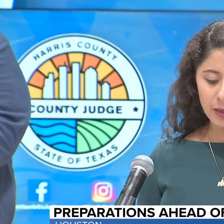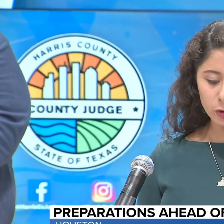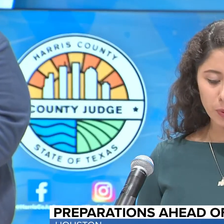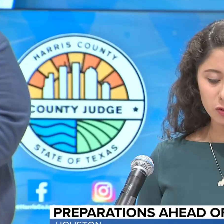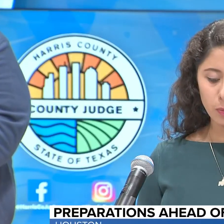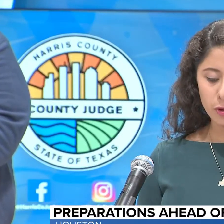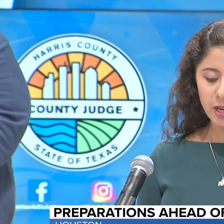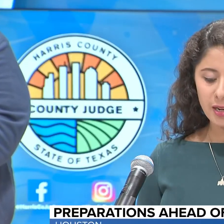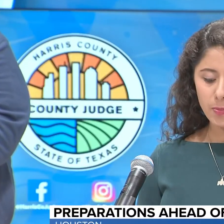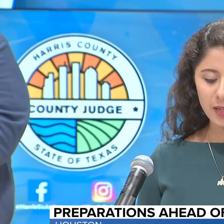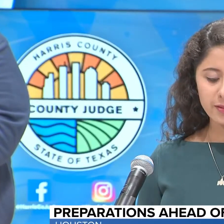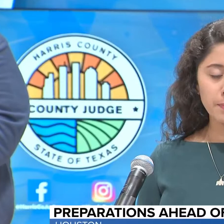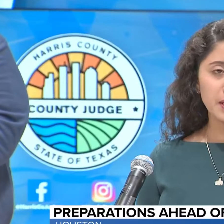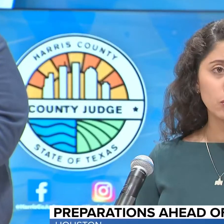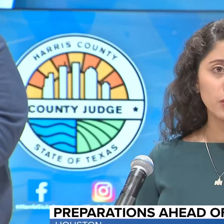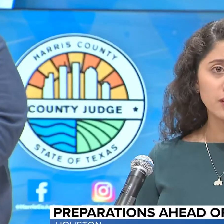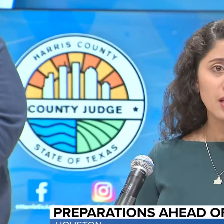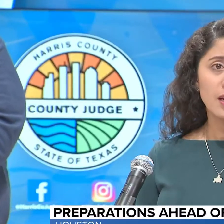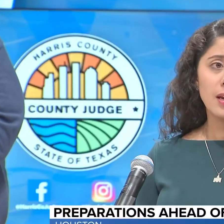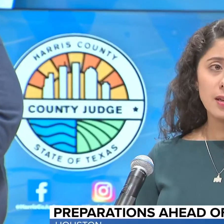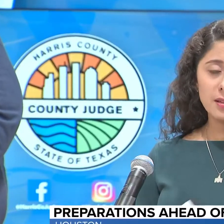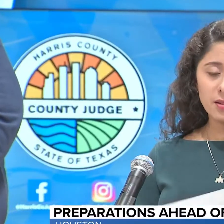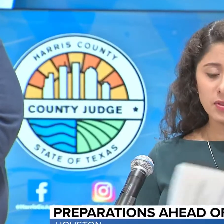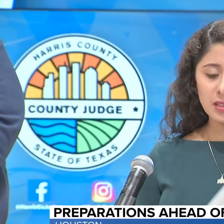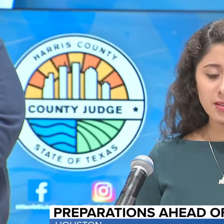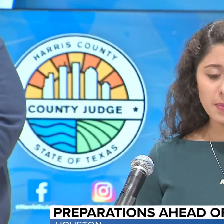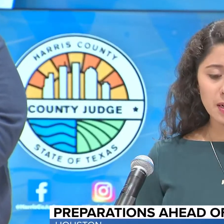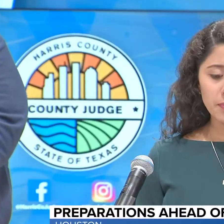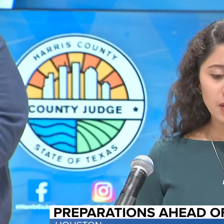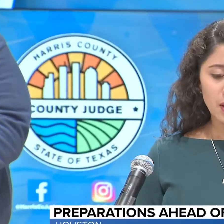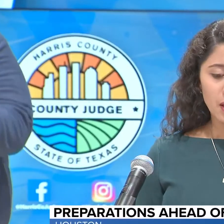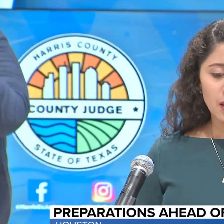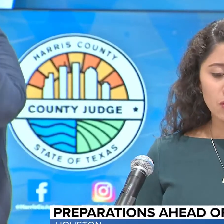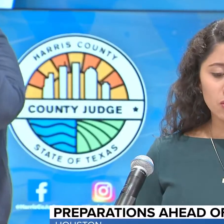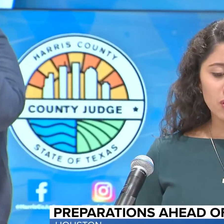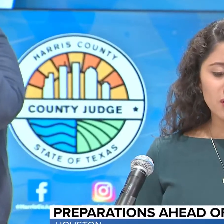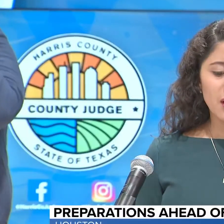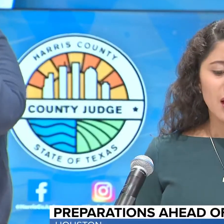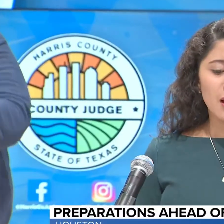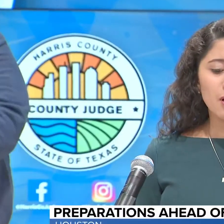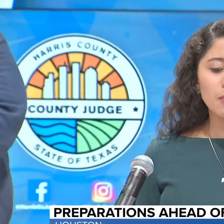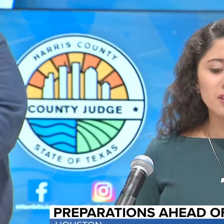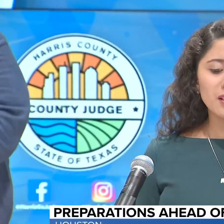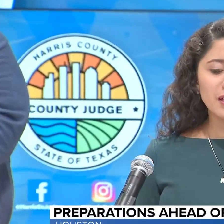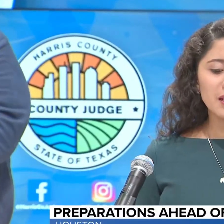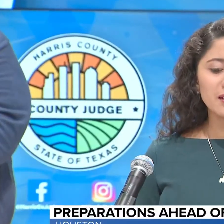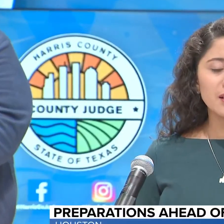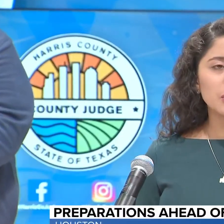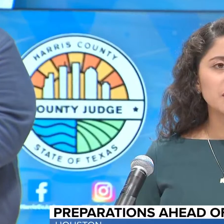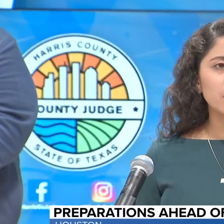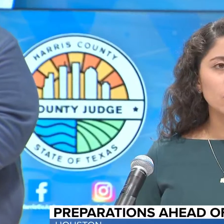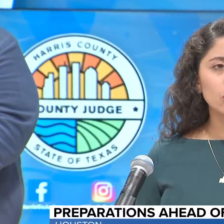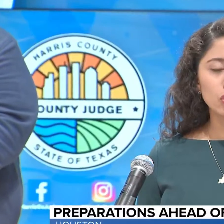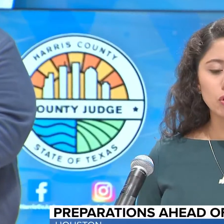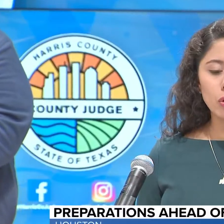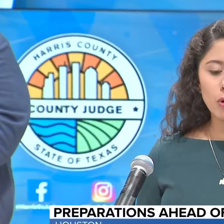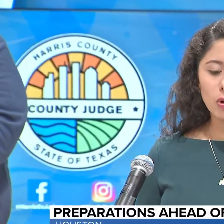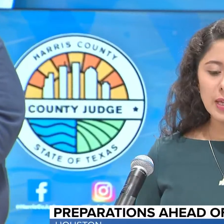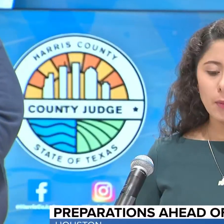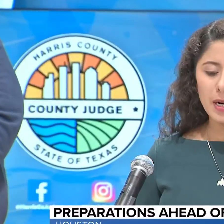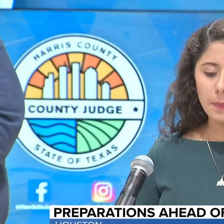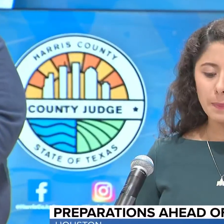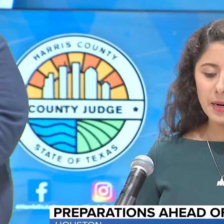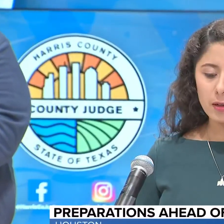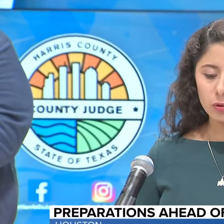bien preparados para soportar las bajas temperaturas de este fin de semana. Entonces, hablemos acerca de qué estamos haciendo nosotros